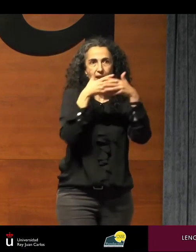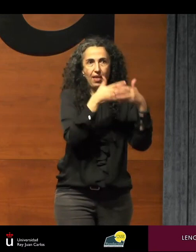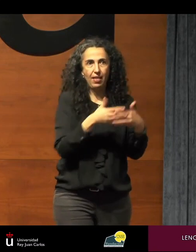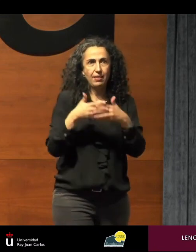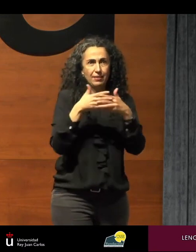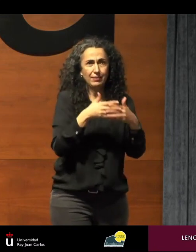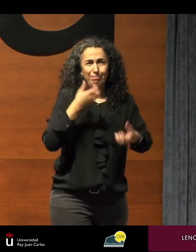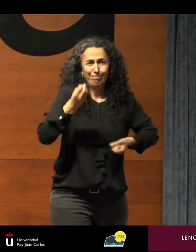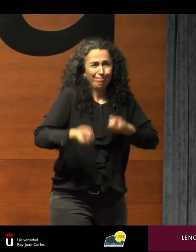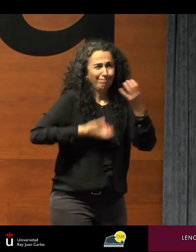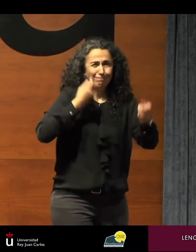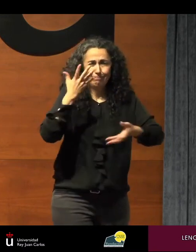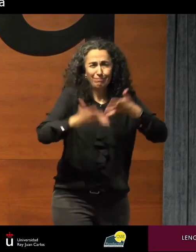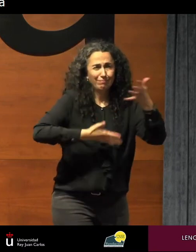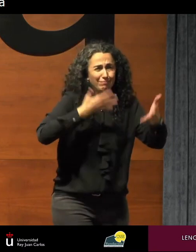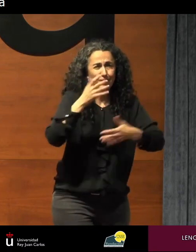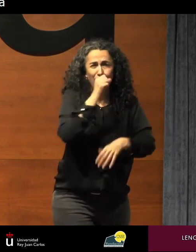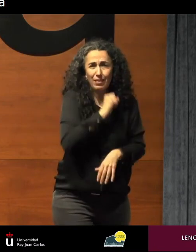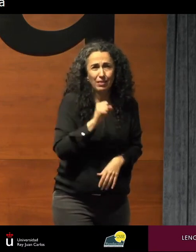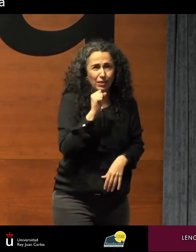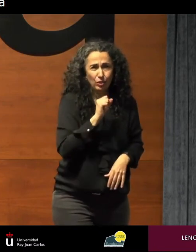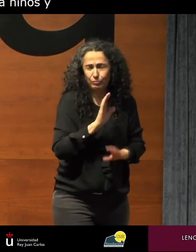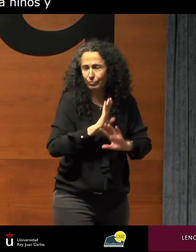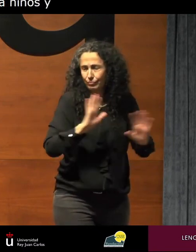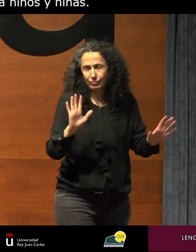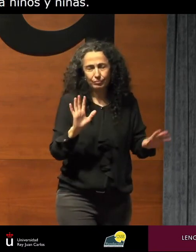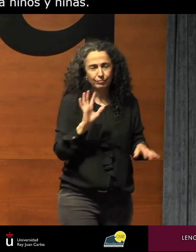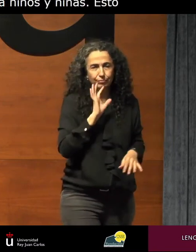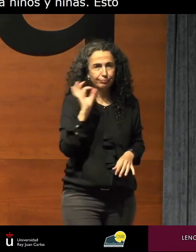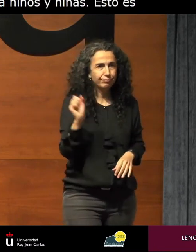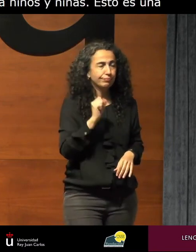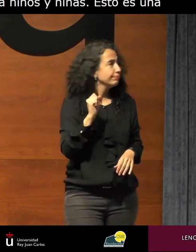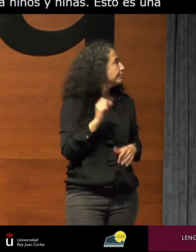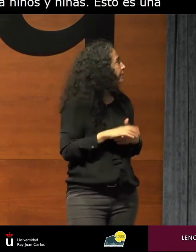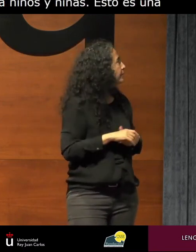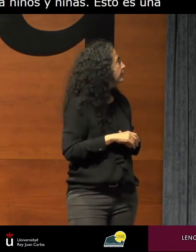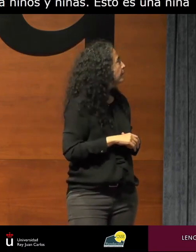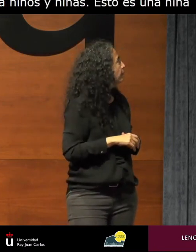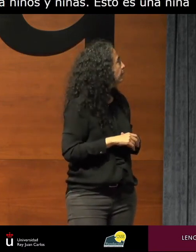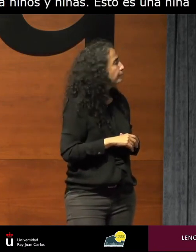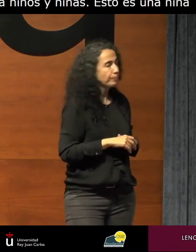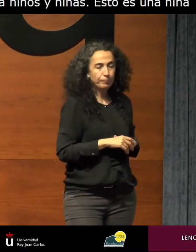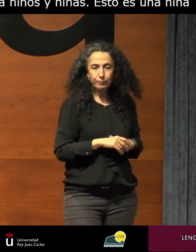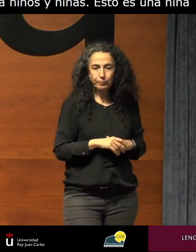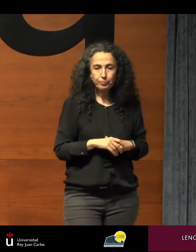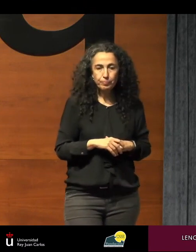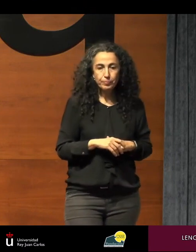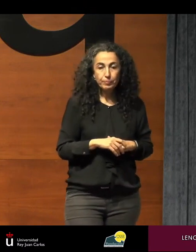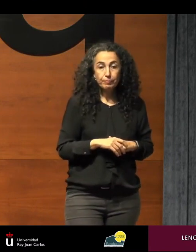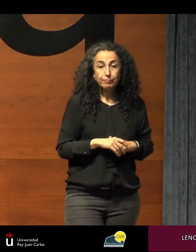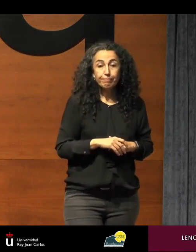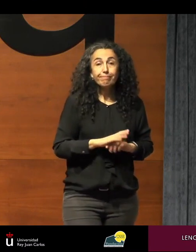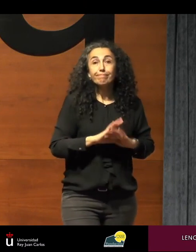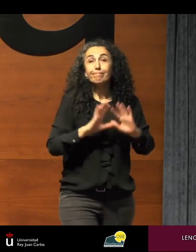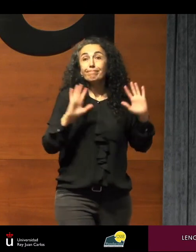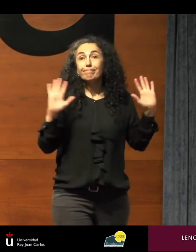Esto es una niña americana que signa canciones en lengua de signos y lo hace fabulosamente bien.